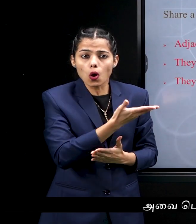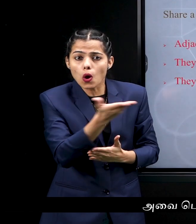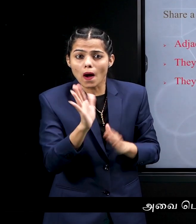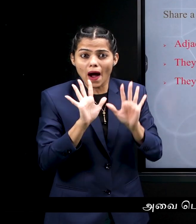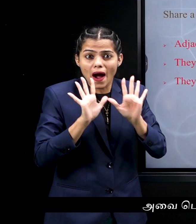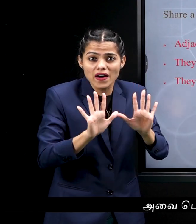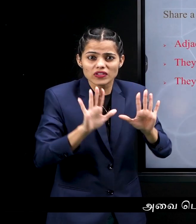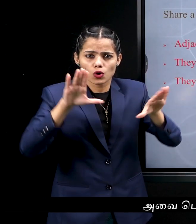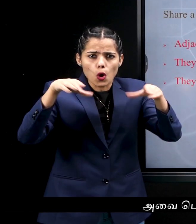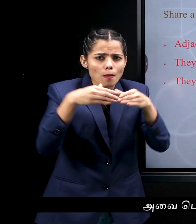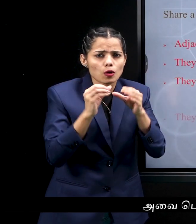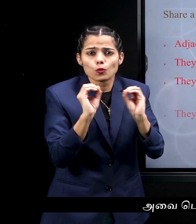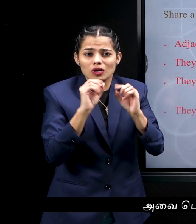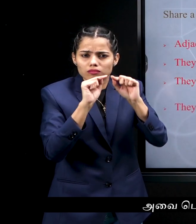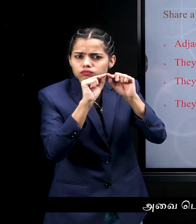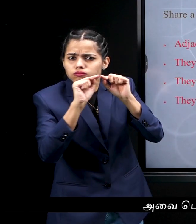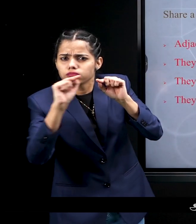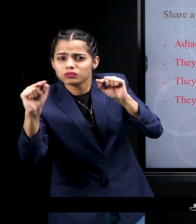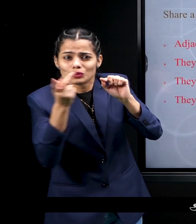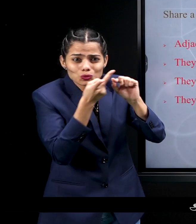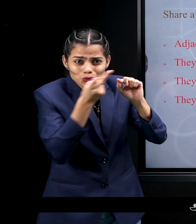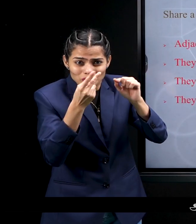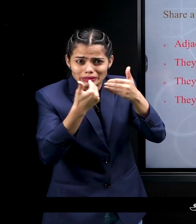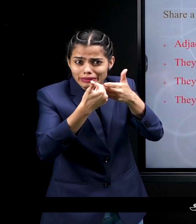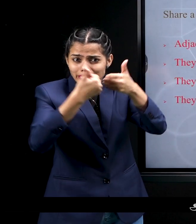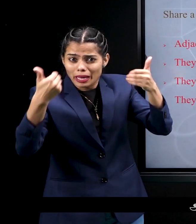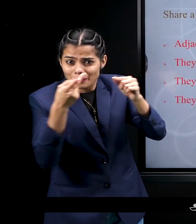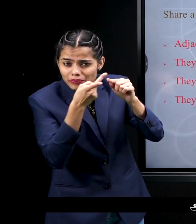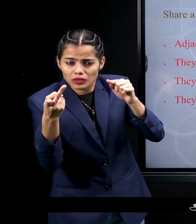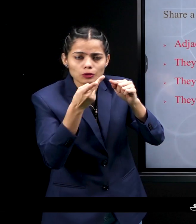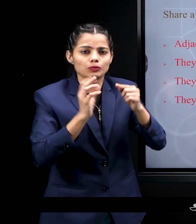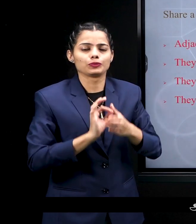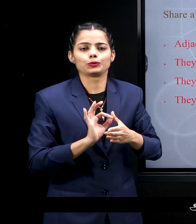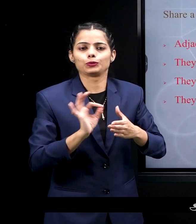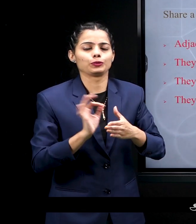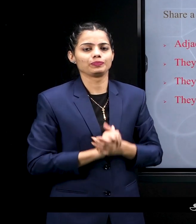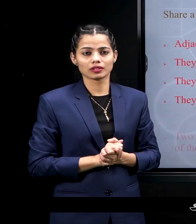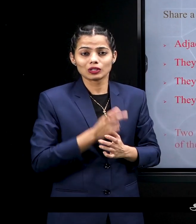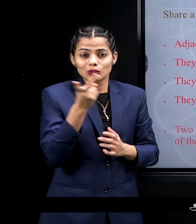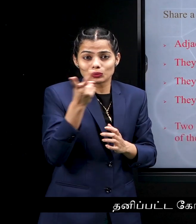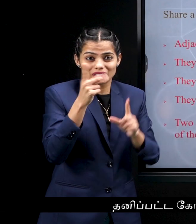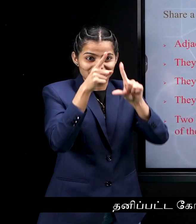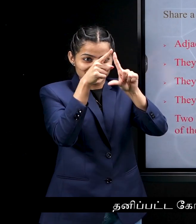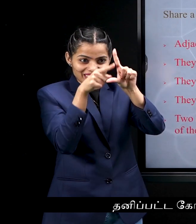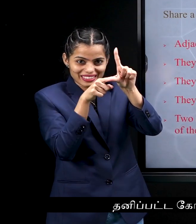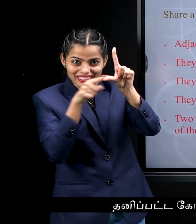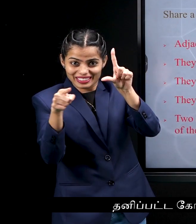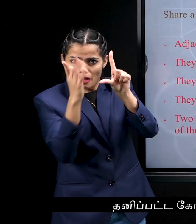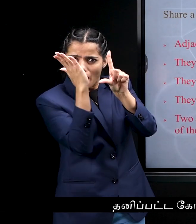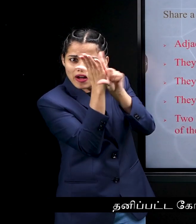அவை பொதுவான கையின் இருபுறமும் பொதுவான அல்லாத கையை கொண்டுள்ளன. தனிப்பட்ட கோணங்களின்